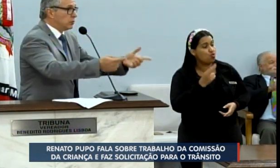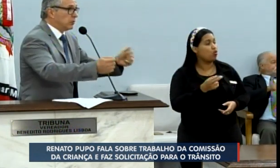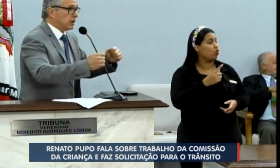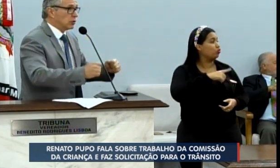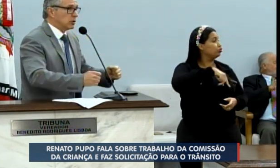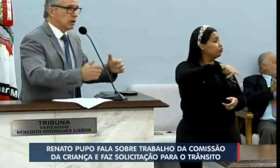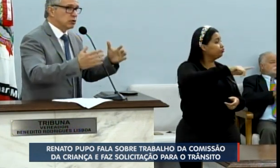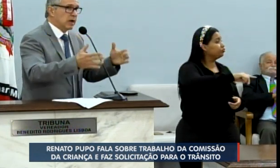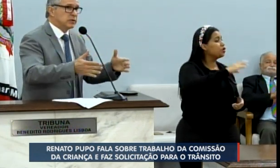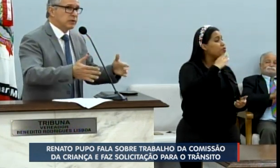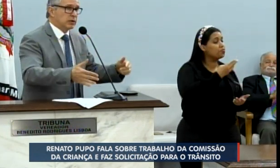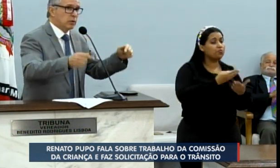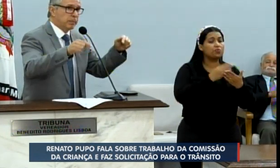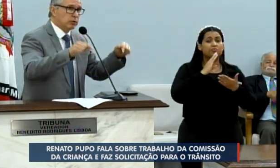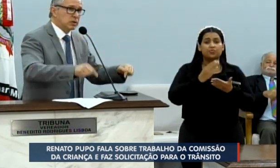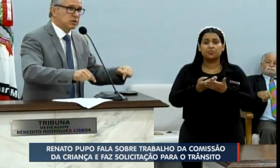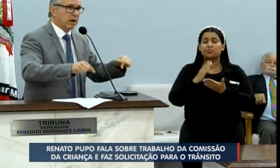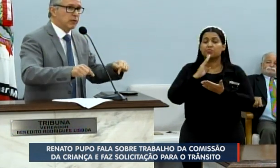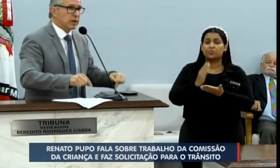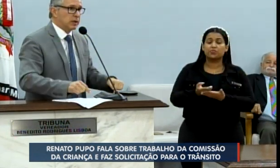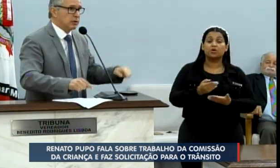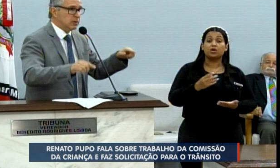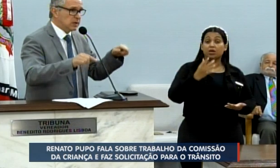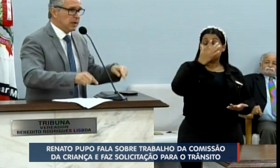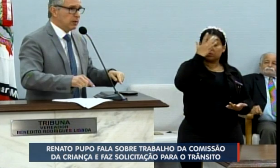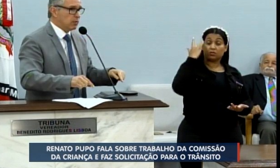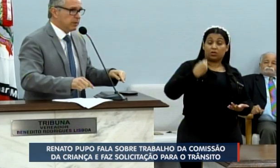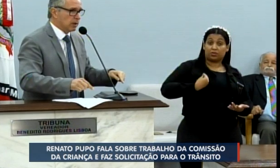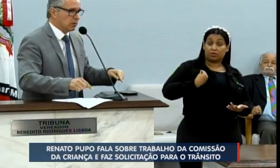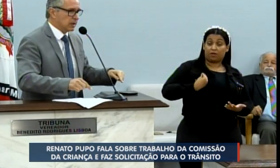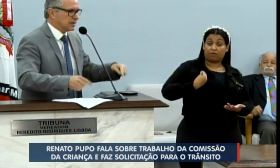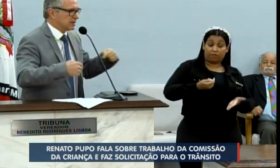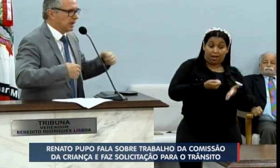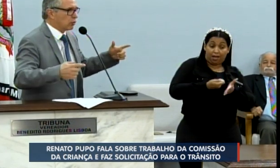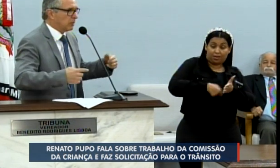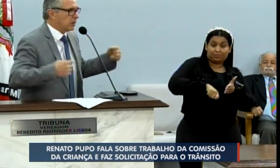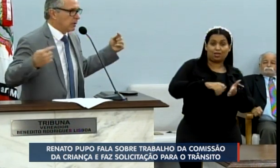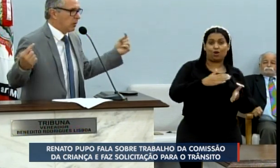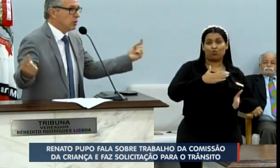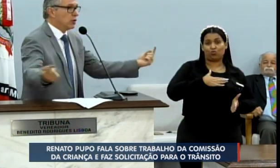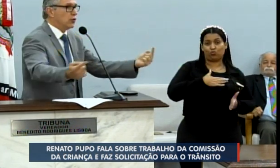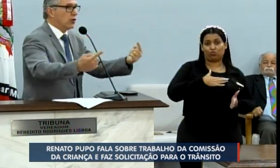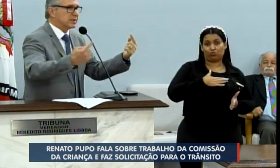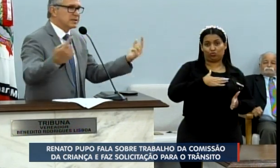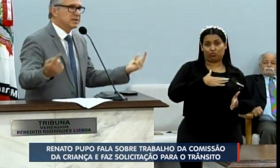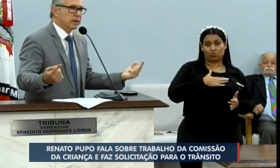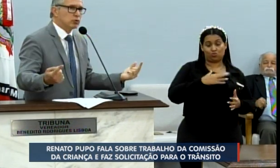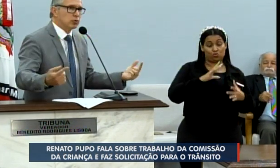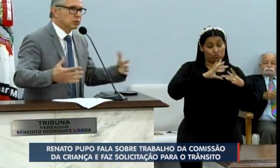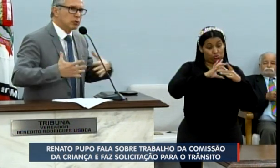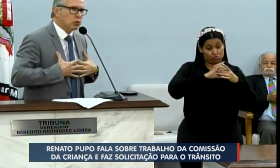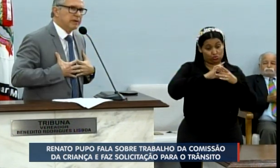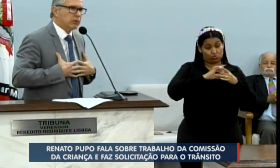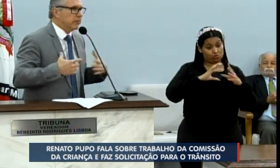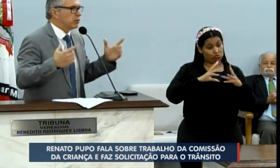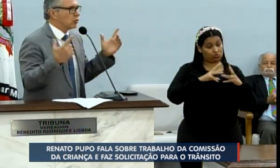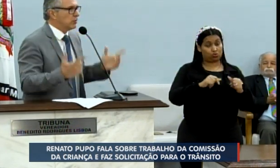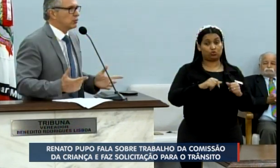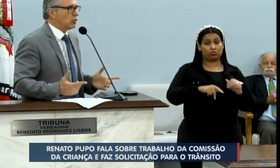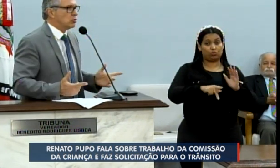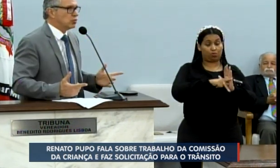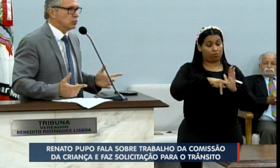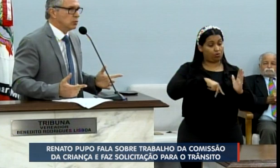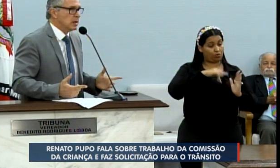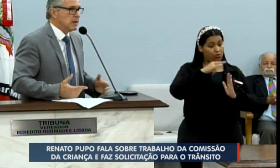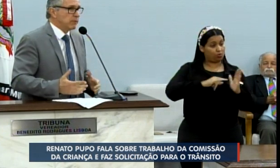o vereador Odélio Chaves e vereador Pedro, que estavam aqui na reunião, assinaram comigo. Quer dizer, assinaram comigo? Não. Nós assinamos juntos, porque o documento não é meu, é um